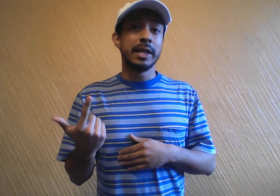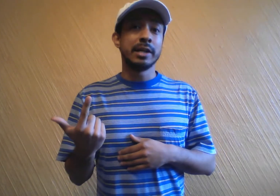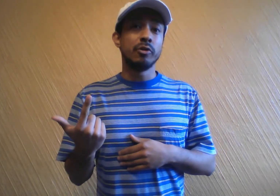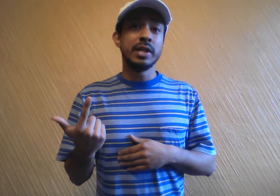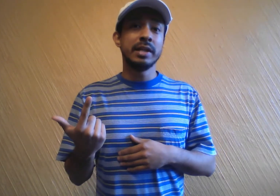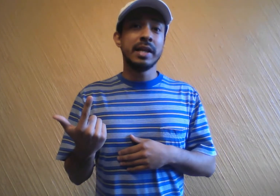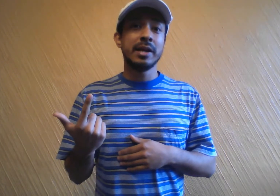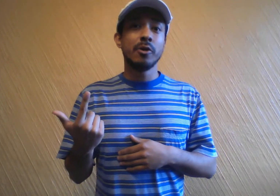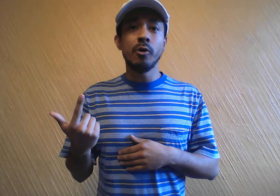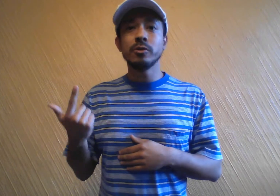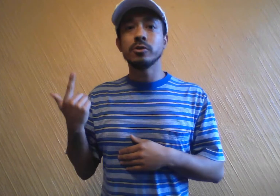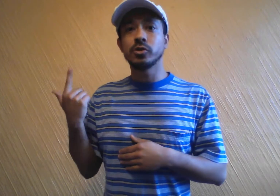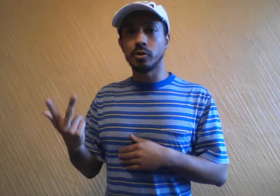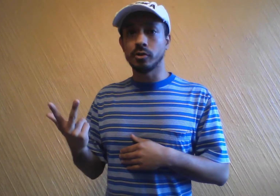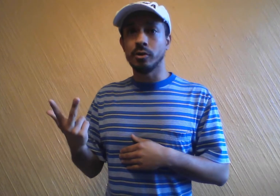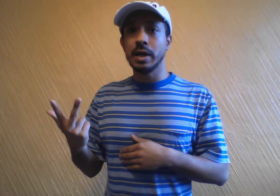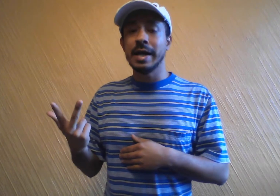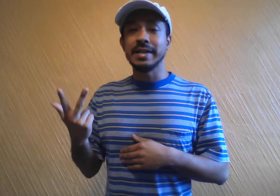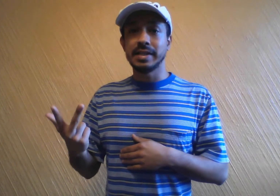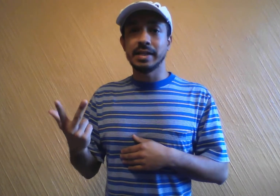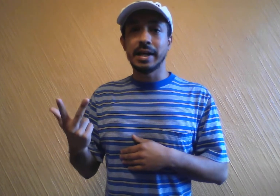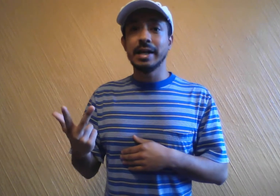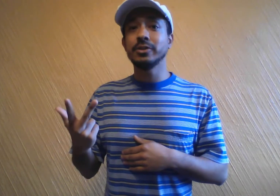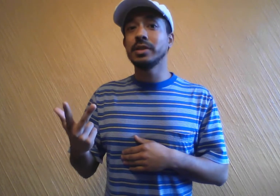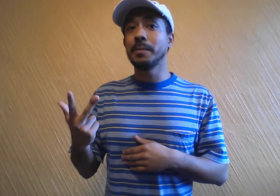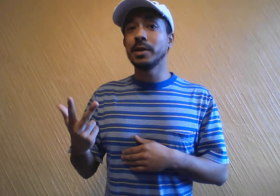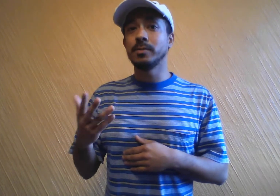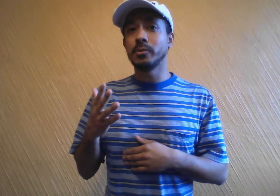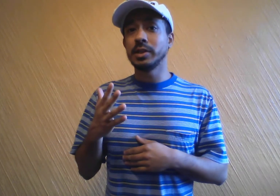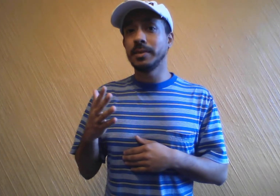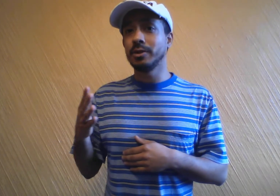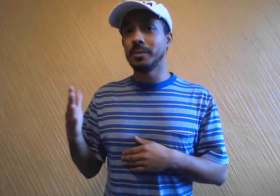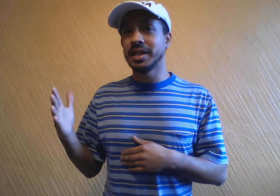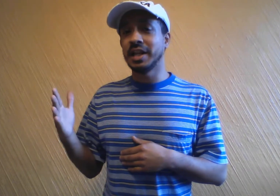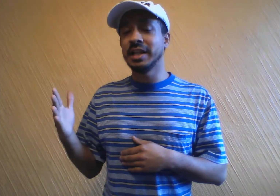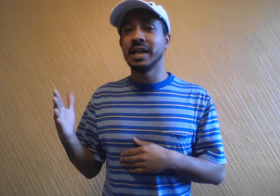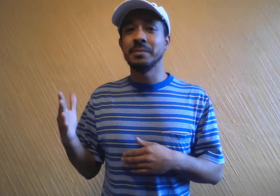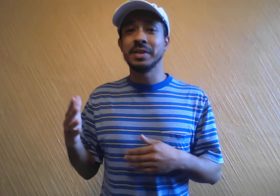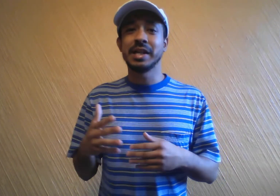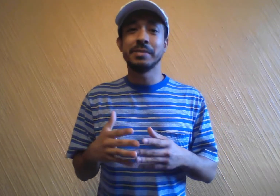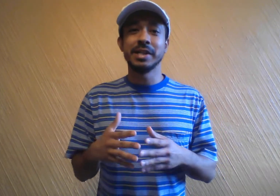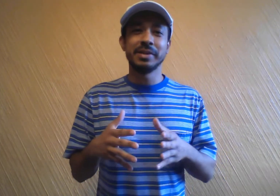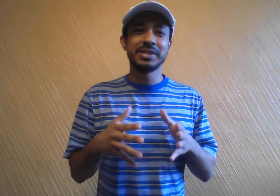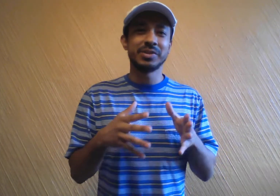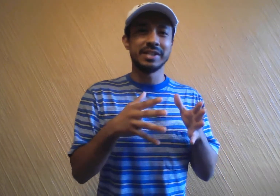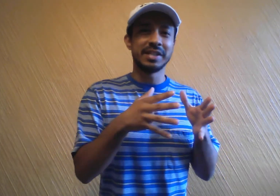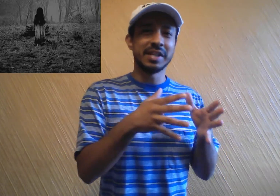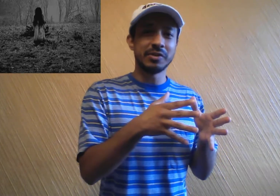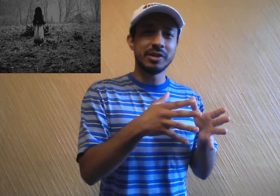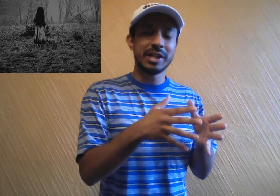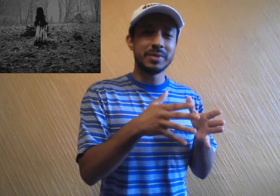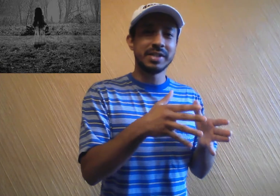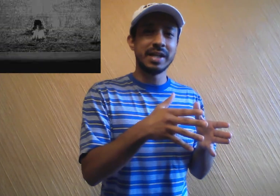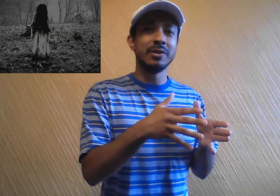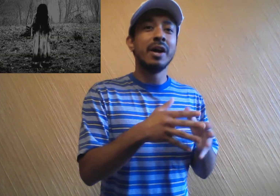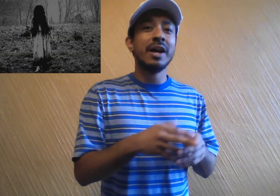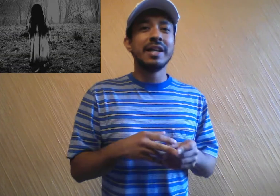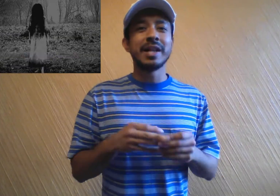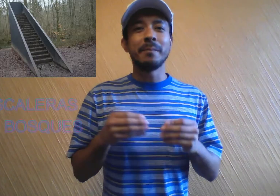familiar oyente o sordo, etc. Esos temas los vamos a ir viendo más adelante, además de que van a haber historias de terror y misterio, y